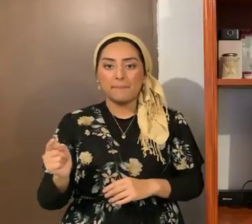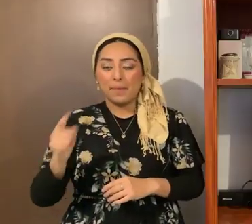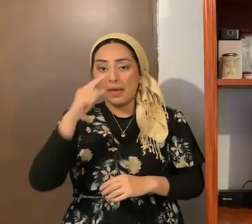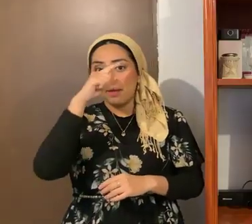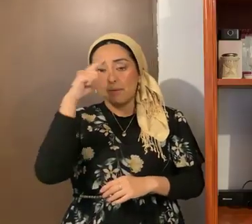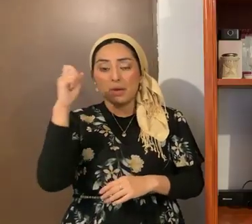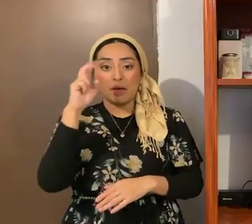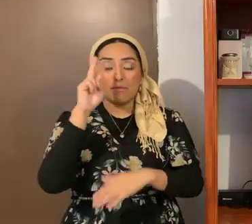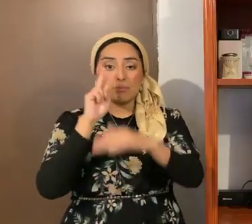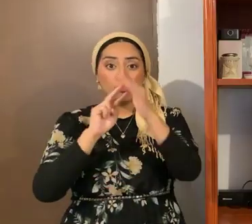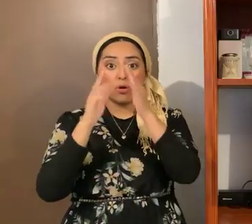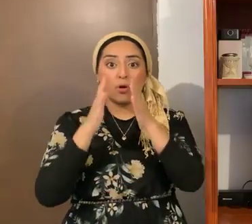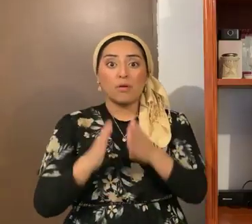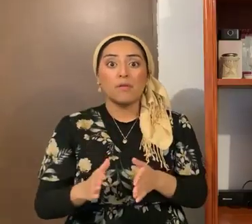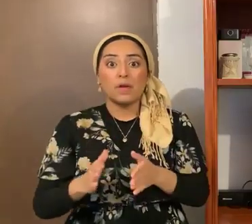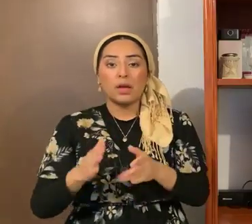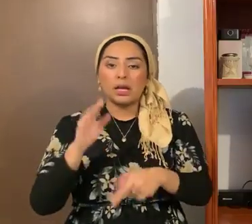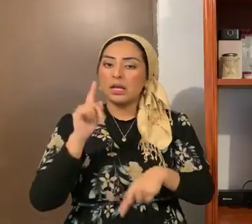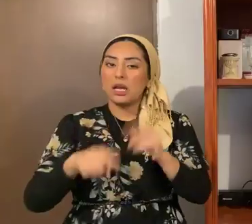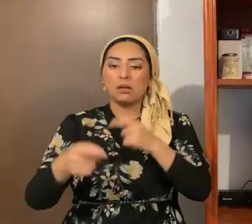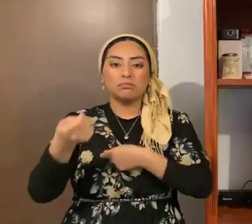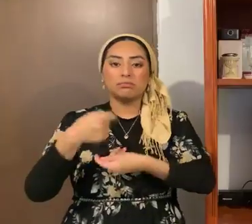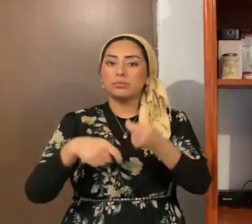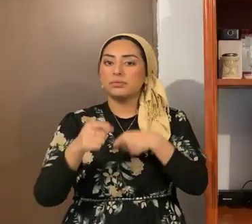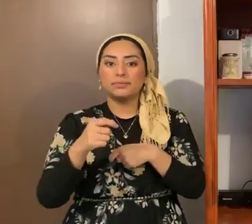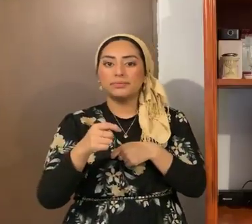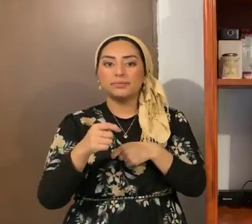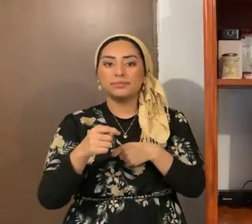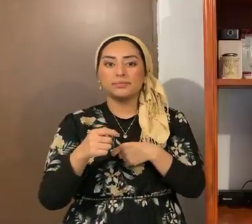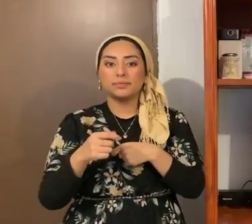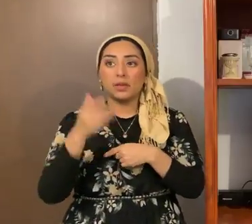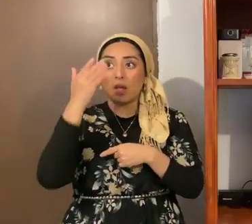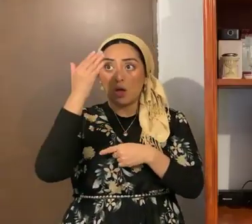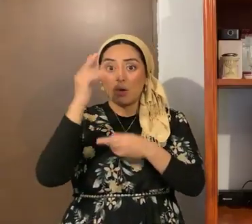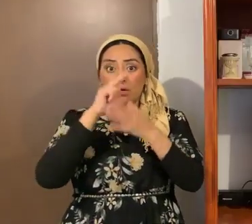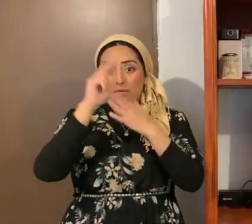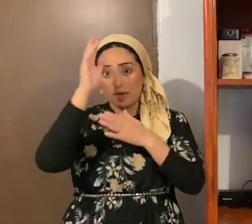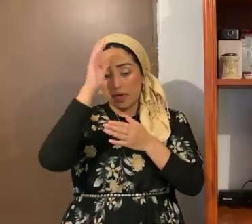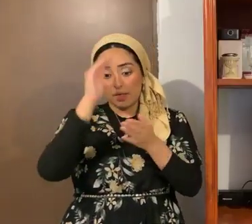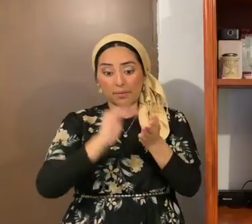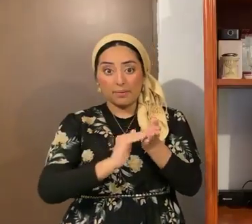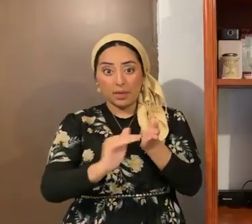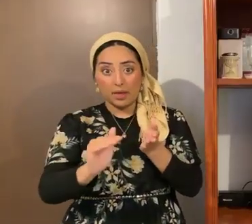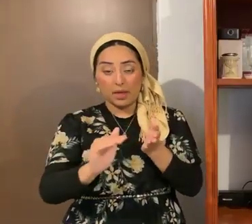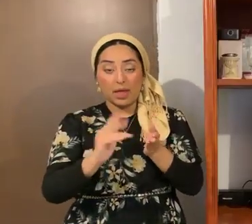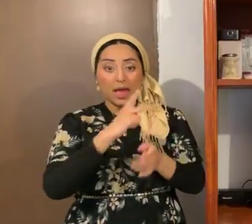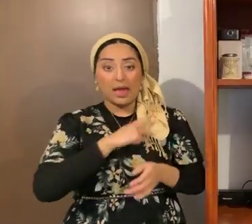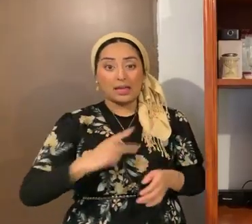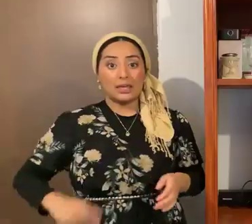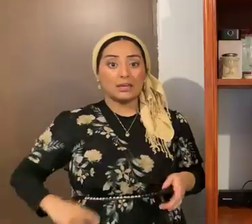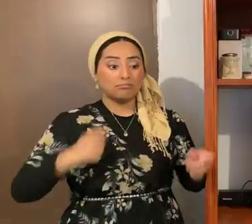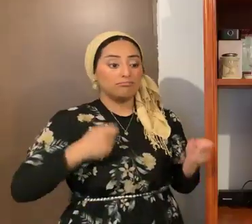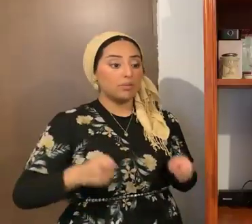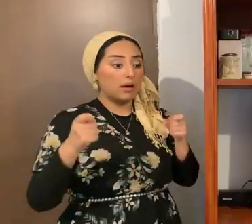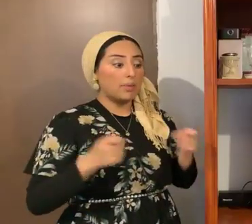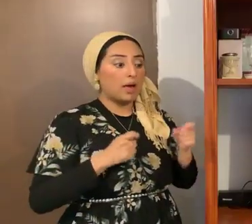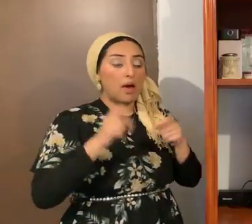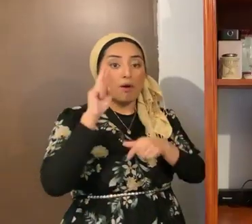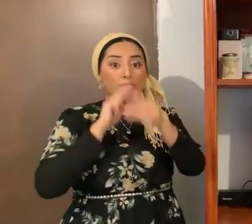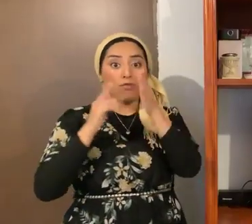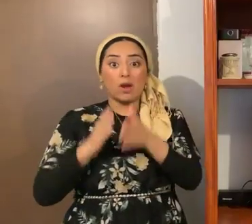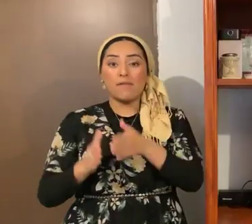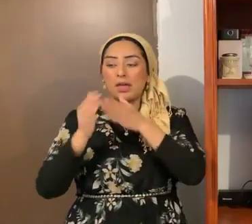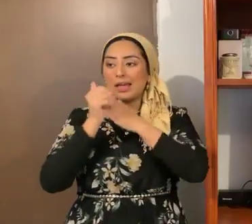Porque el profeta es insustituible. El Eterno permitió que un rey gobernara y un profeta los